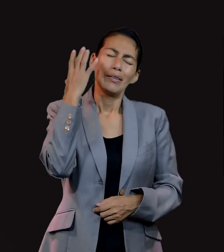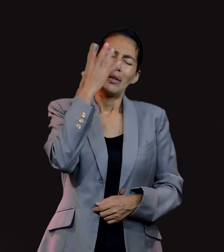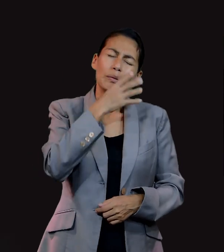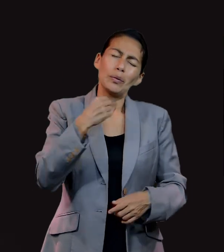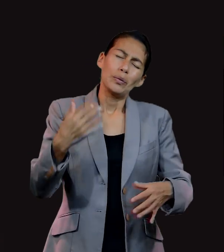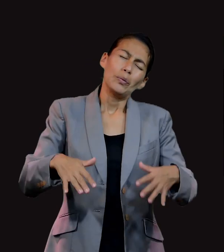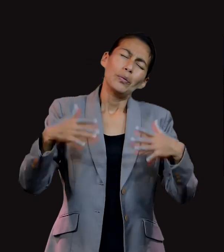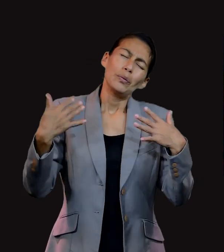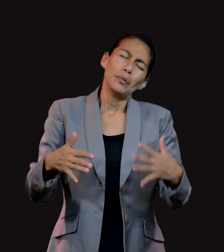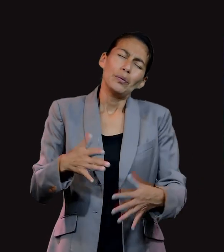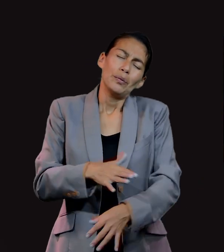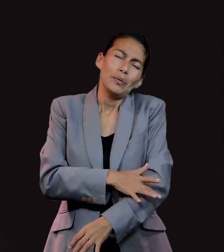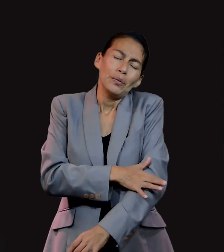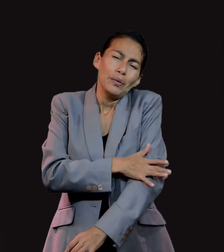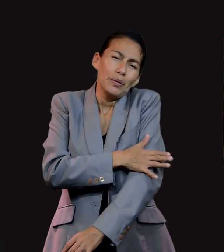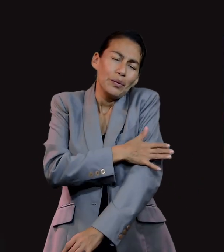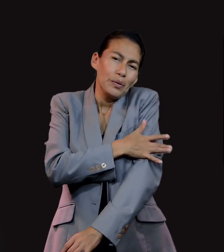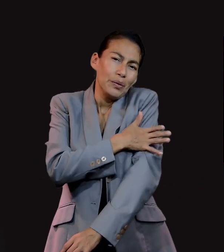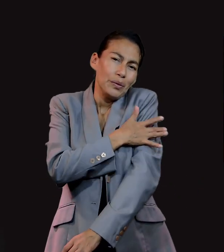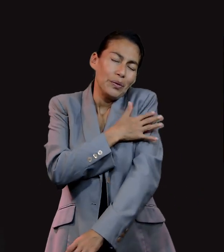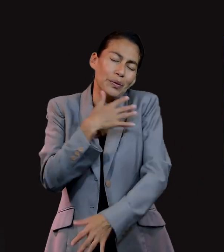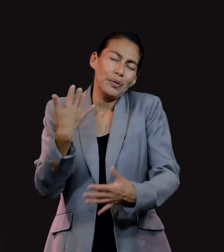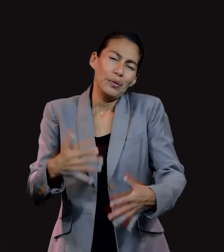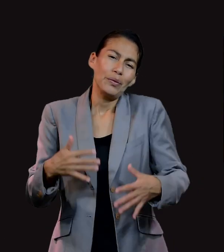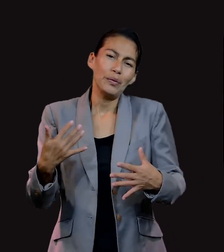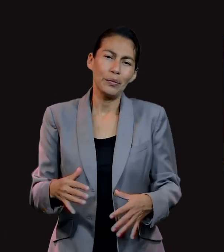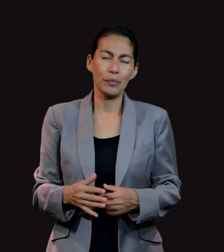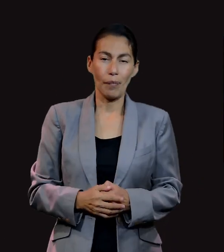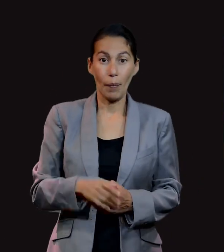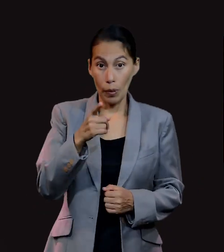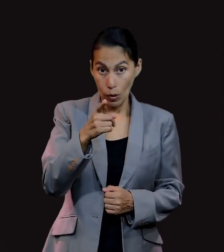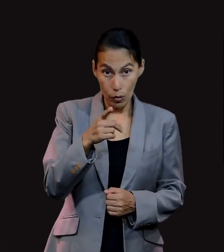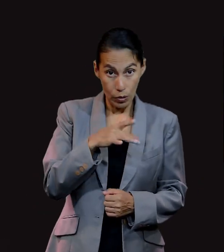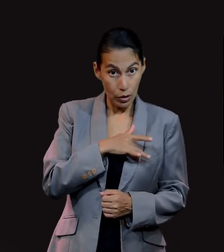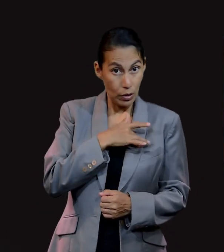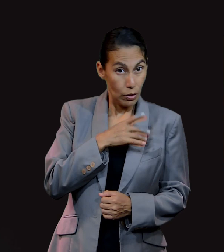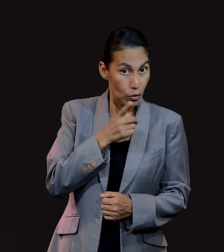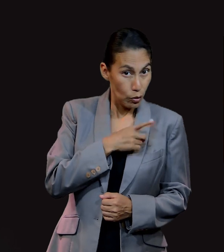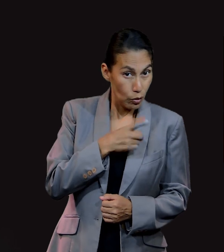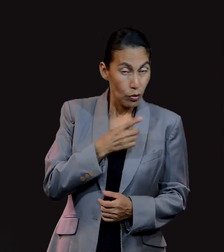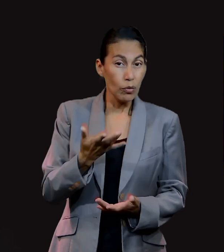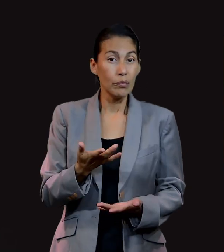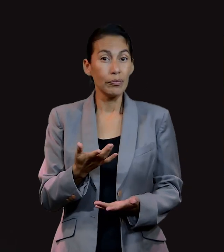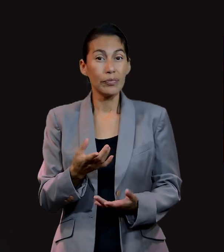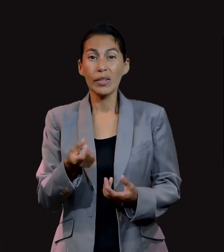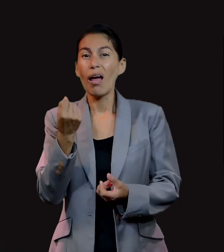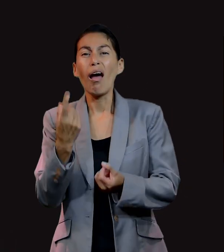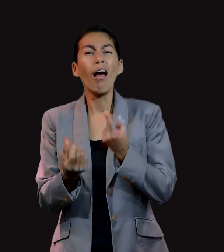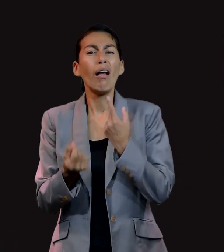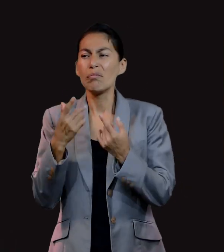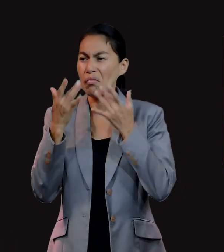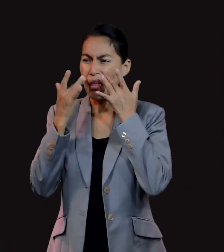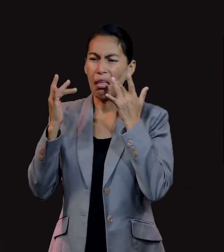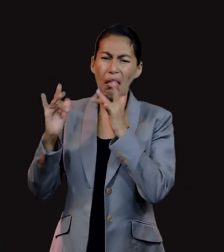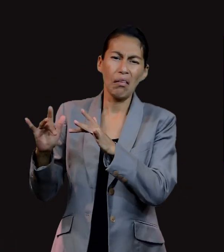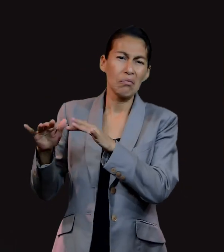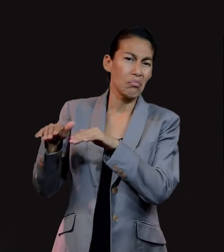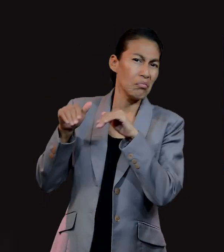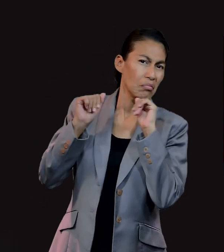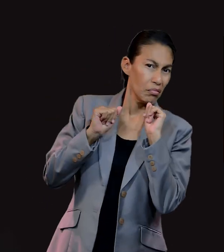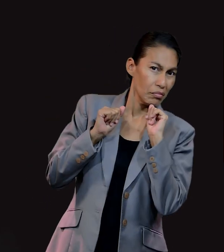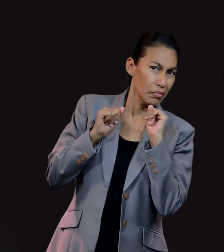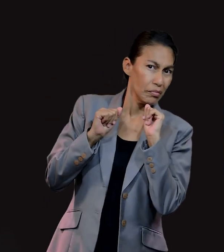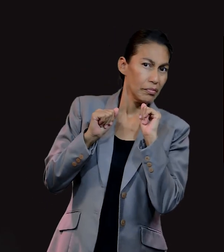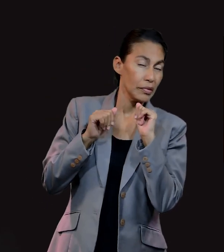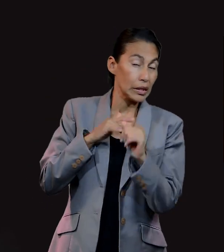palabras Más bonitas Si en algún momento Te sientes solo Si en algún momento Te han abandonado Si en algún